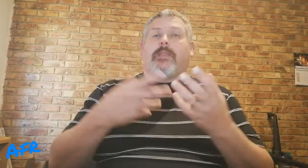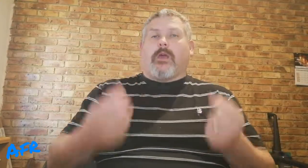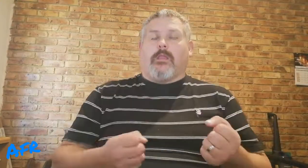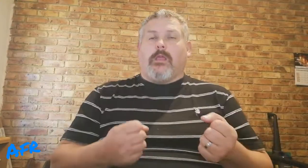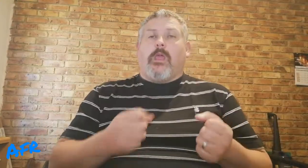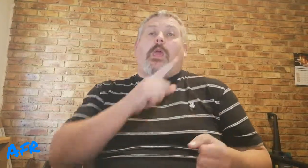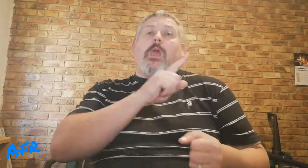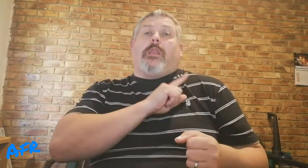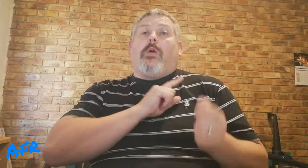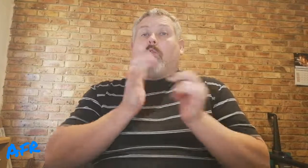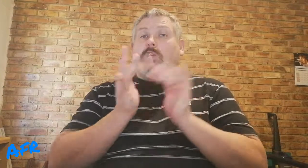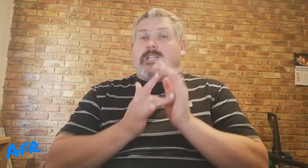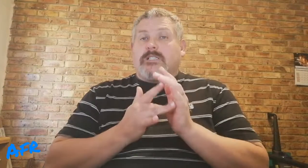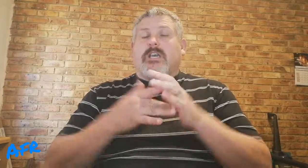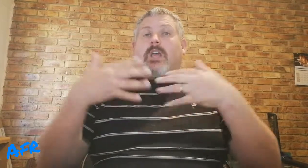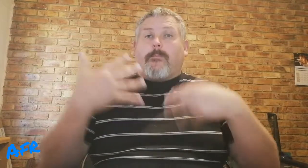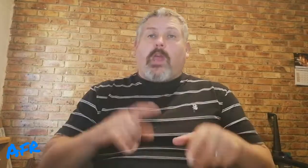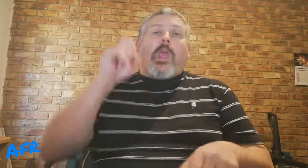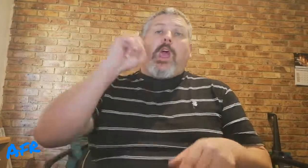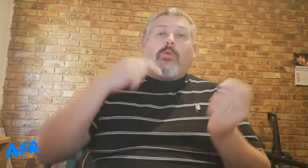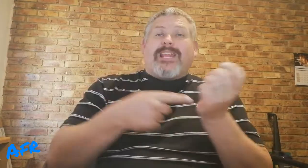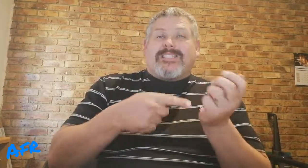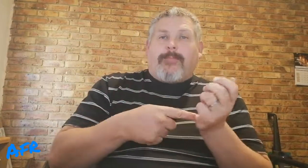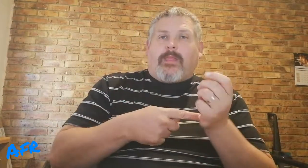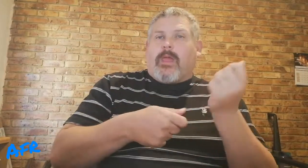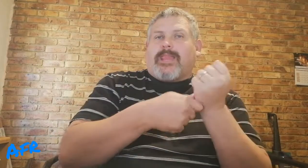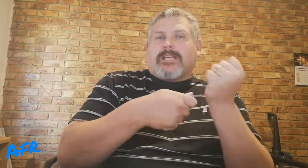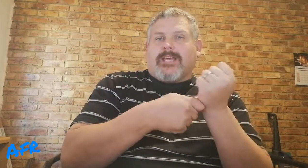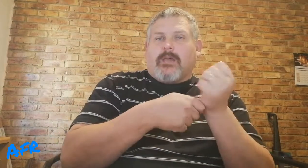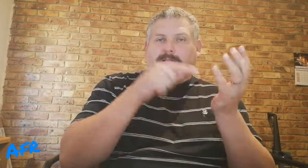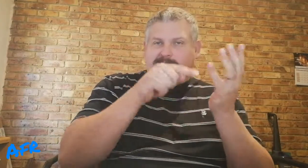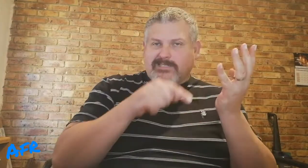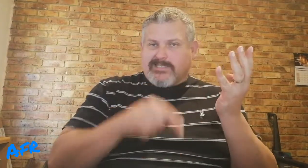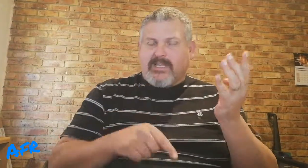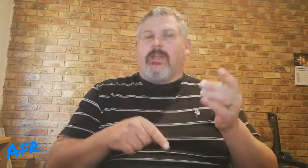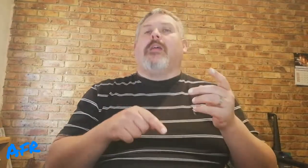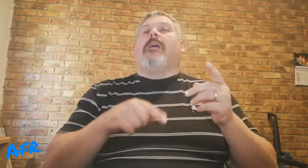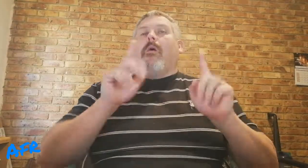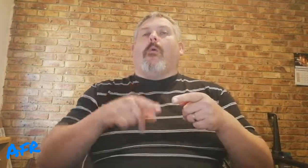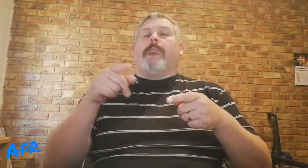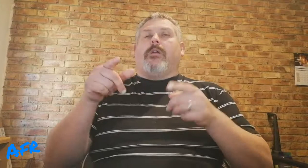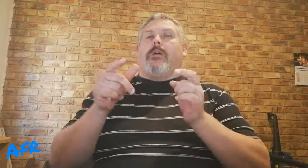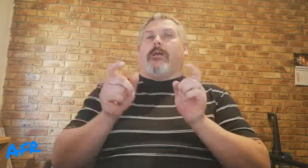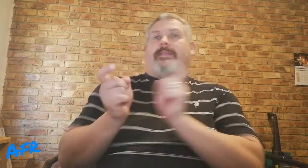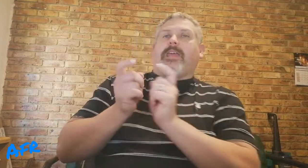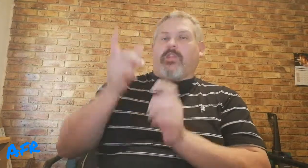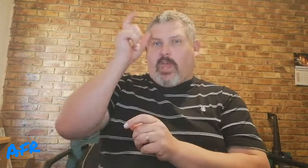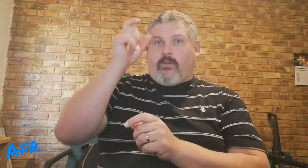Testament gehad, en dan Jesus gebruik Oud Testament tekste om teen duivel,